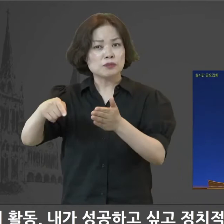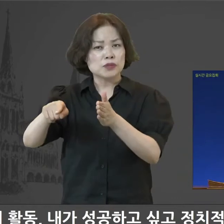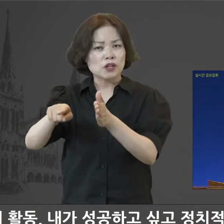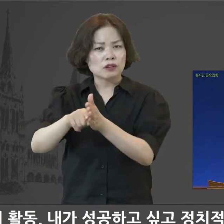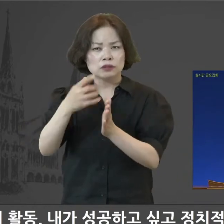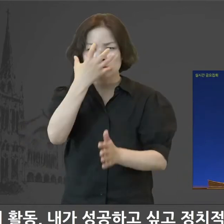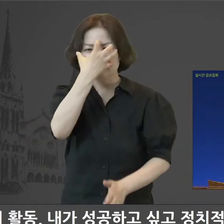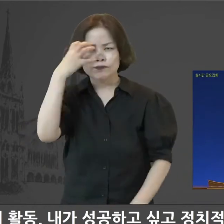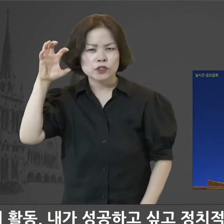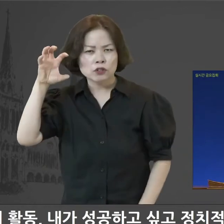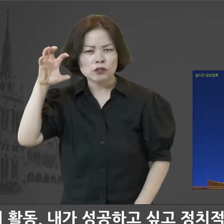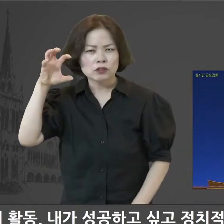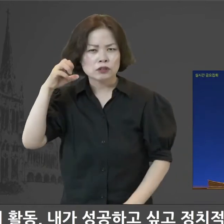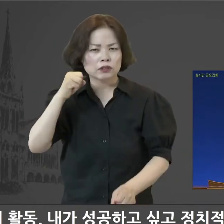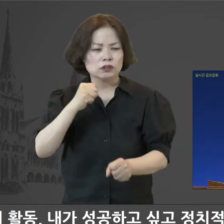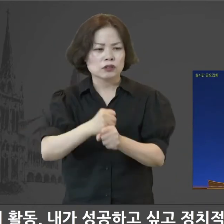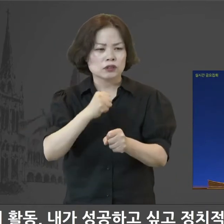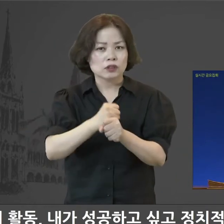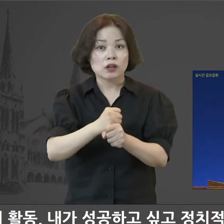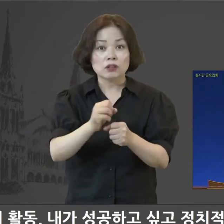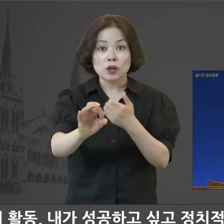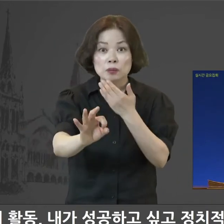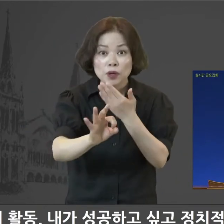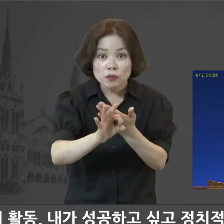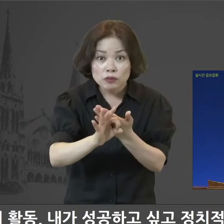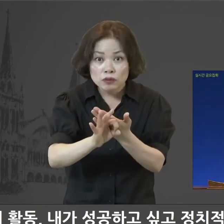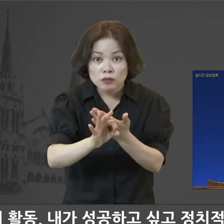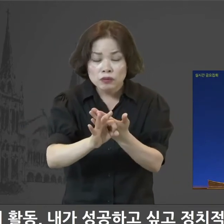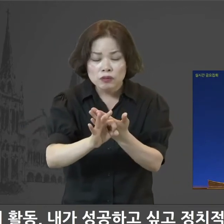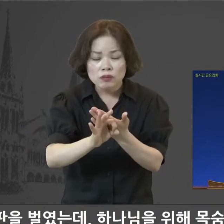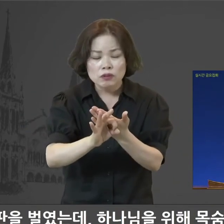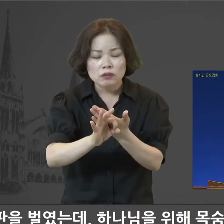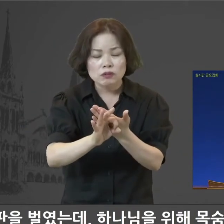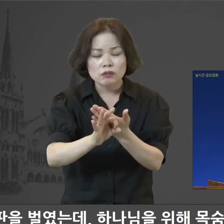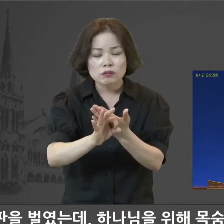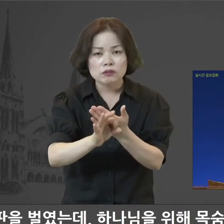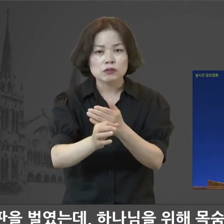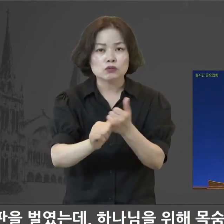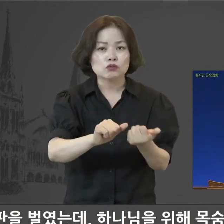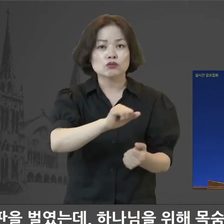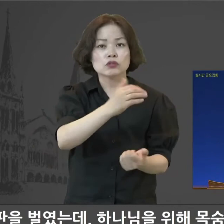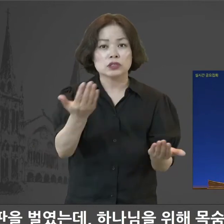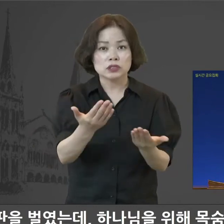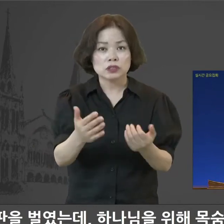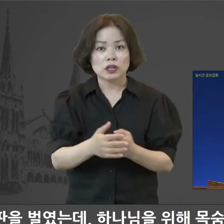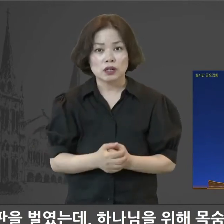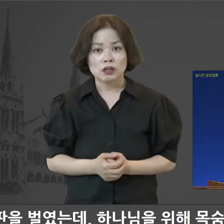사랑하는 것처럼 해서 갖다 붙이면 그게 죽는 길이다. 오히려